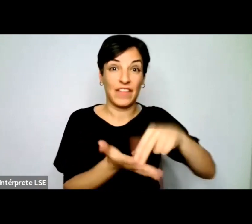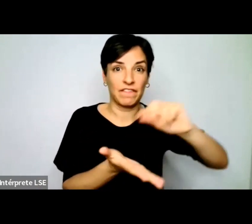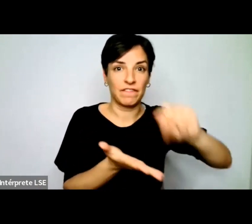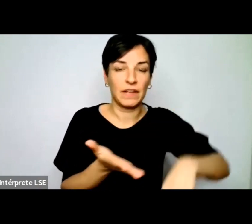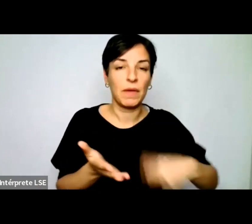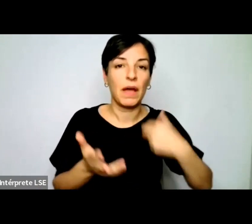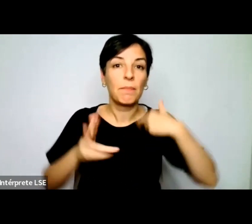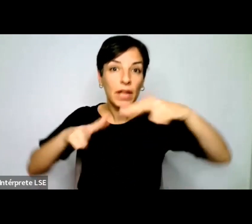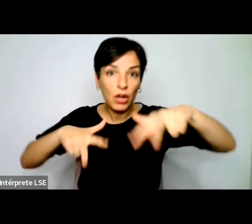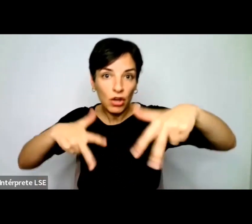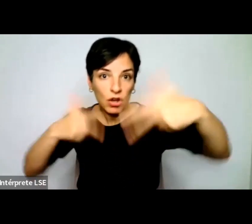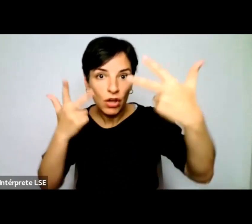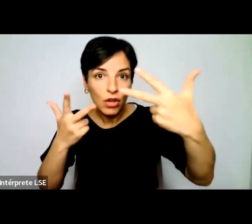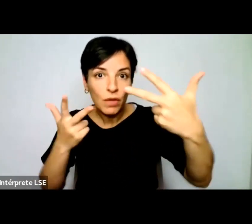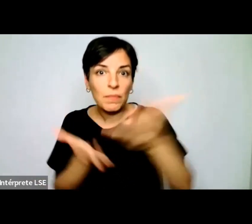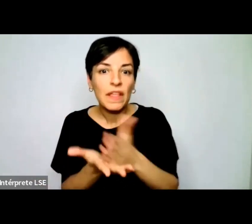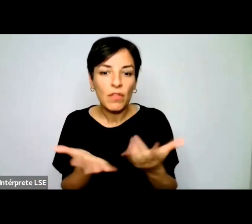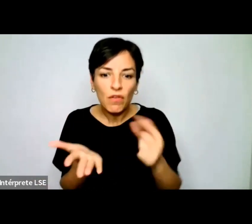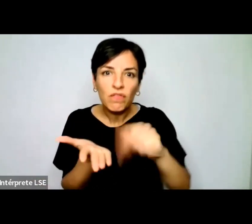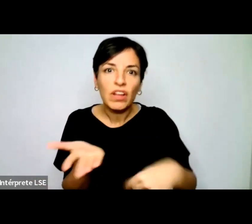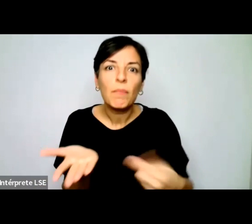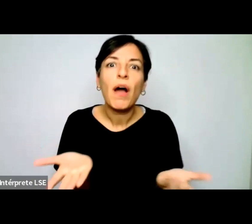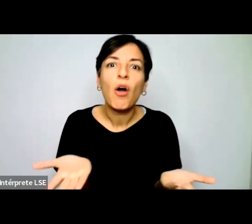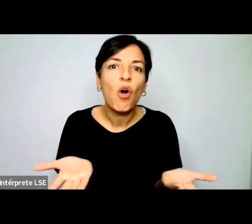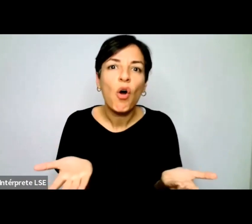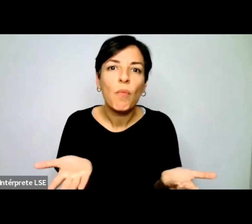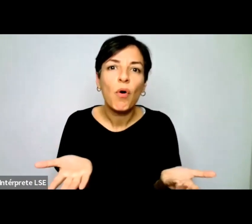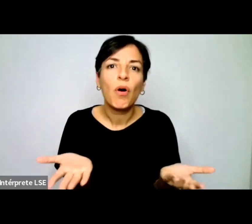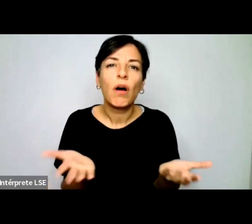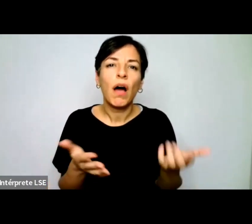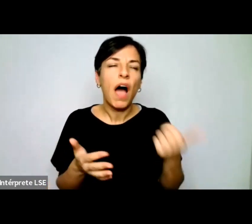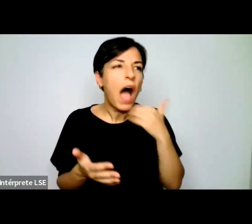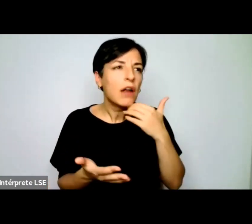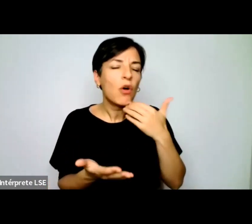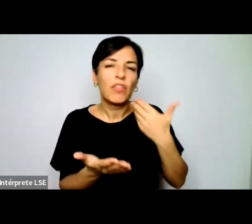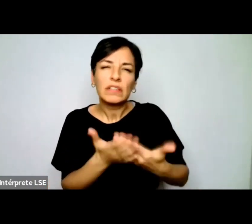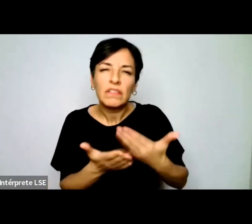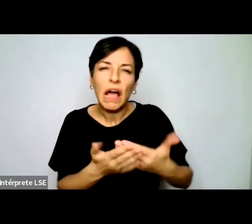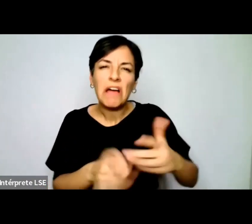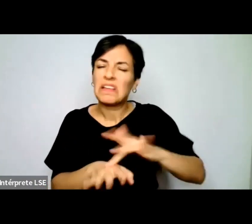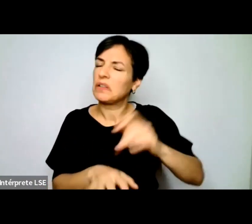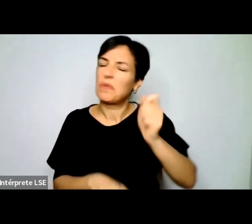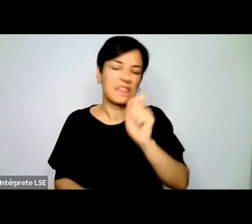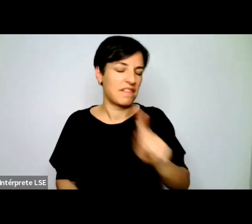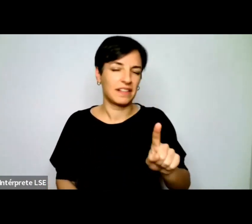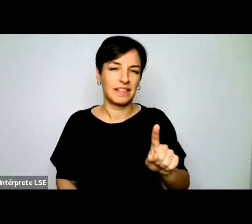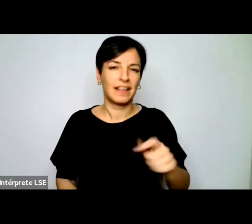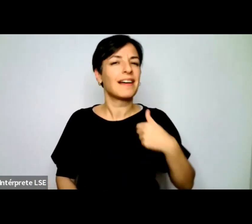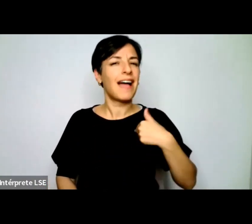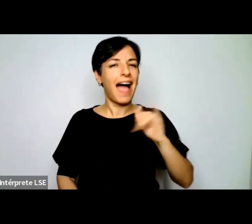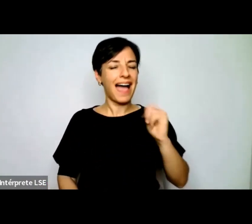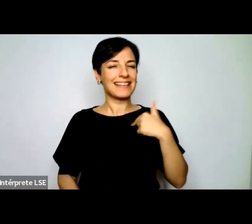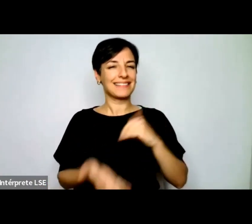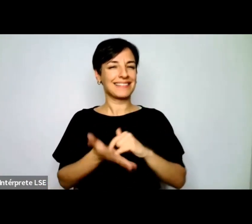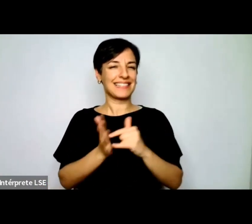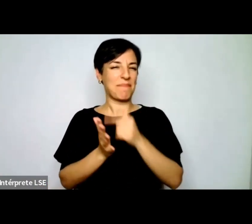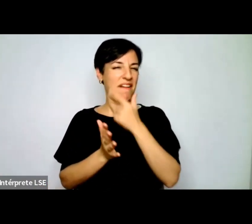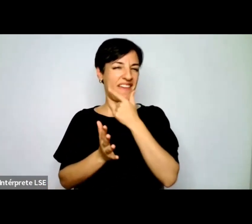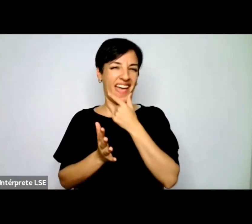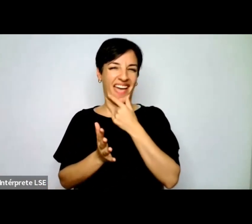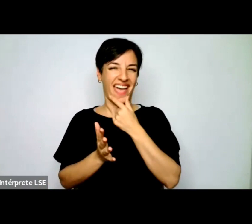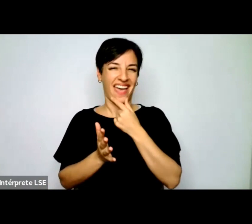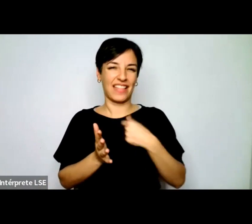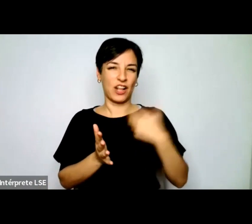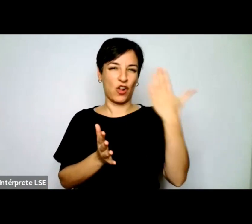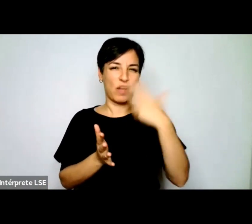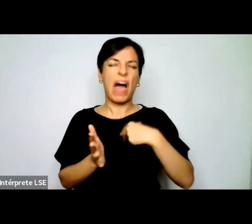certificado electrónico ni nada. Tenemos un sistema muy facilito en el Colegio de Abogados, que ya os diríamos cuál es, pero no os tenéis tampoco que